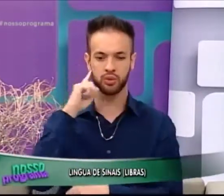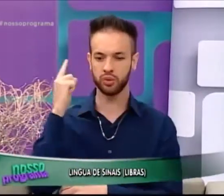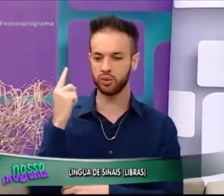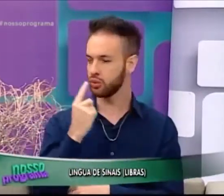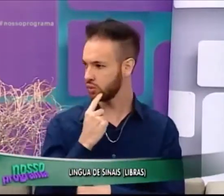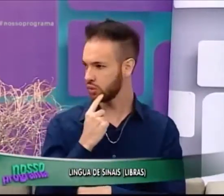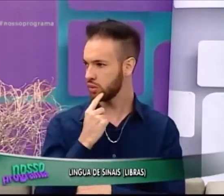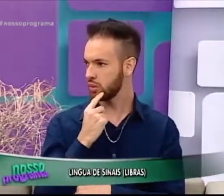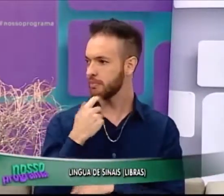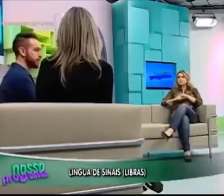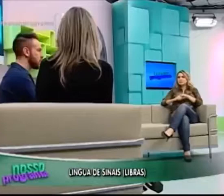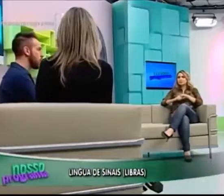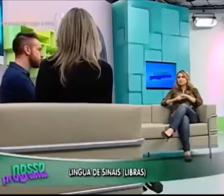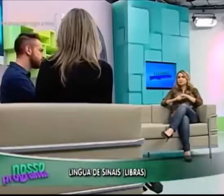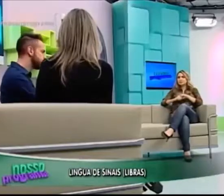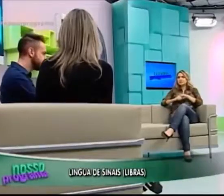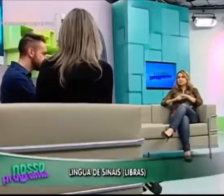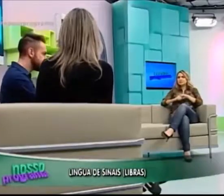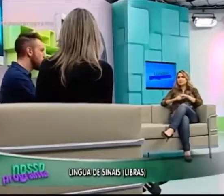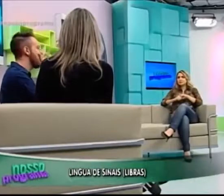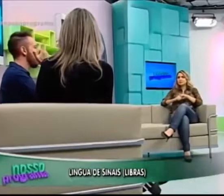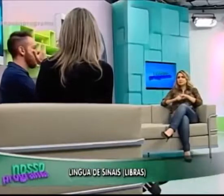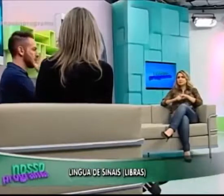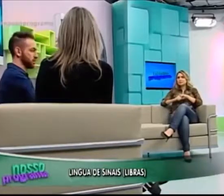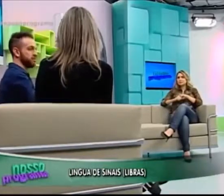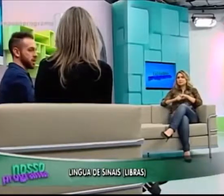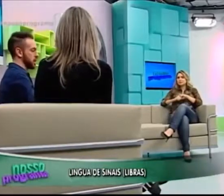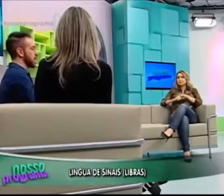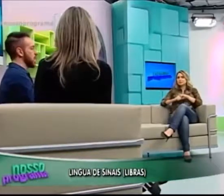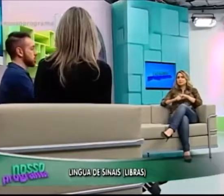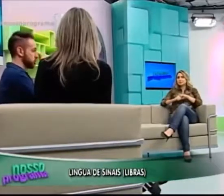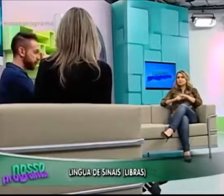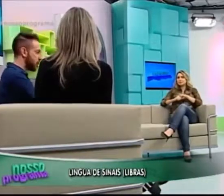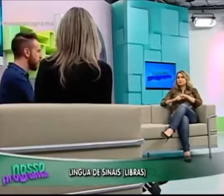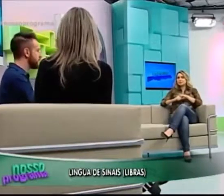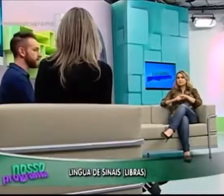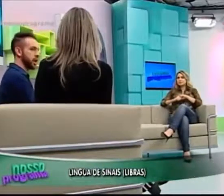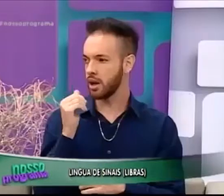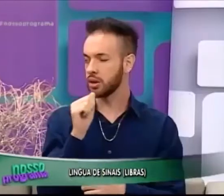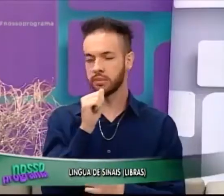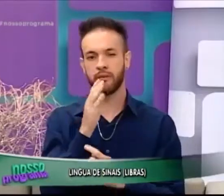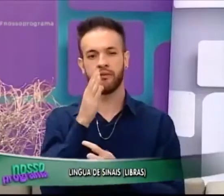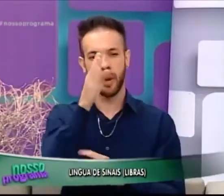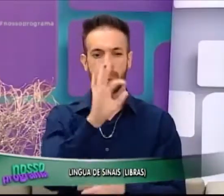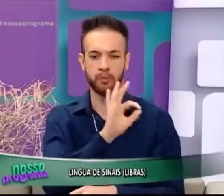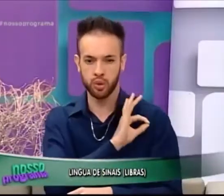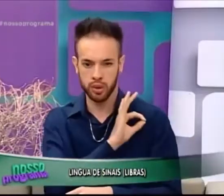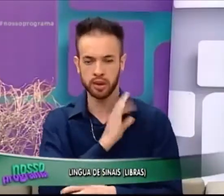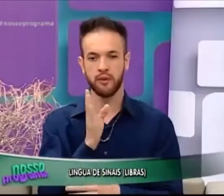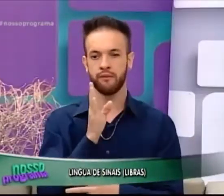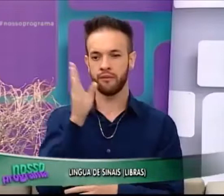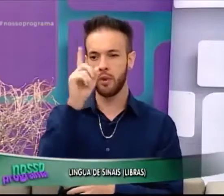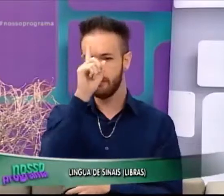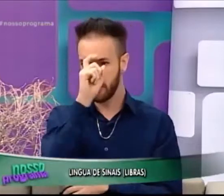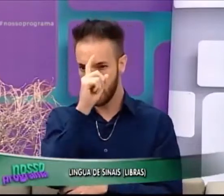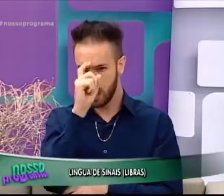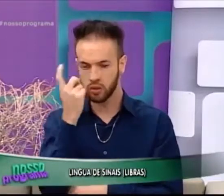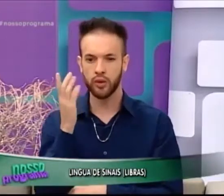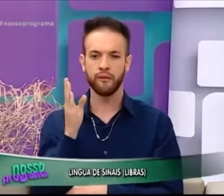para que tenha comunicação com o surdo. Precisa ter esse contato, conseguir esse contato. Porque não é tão difícil.